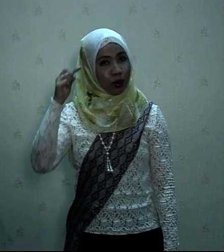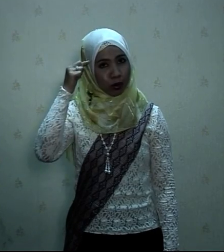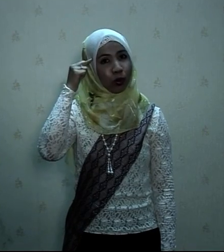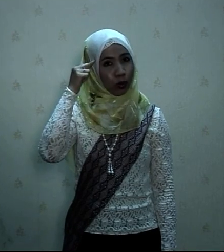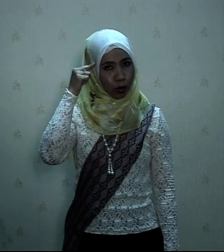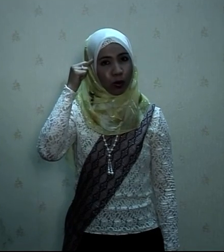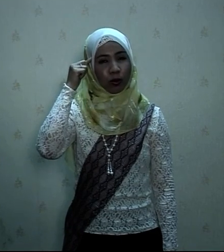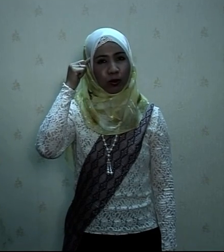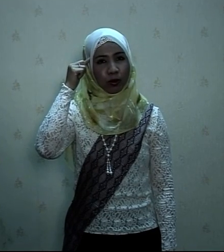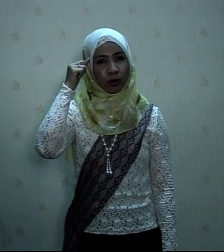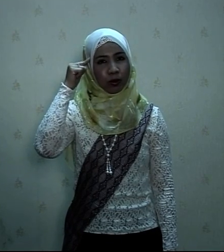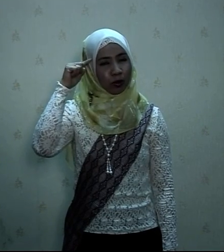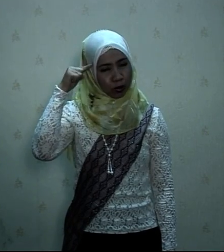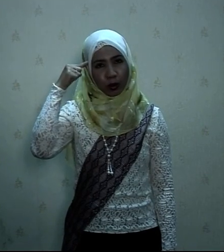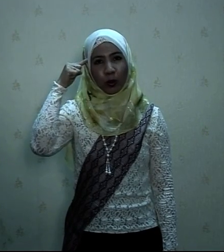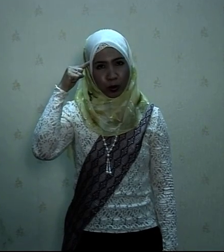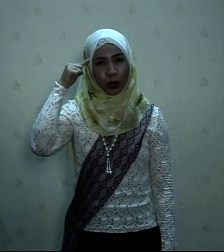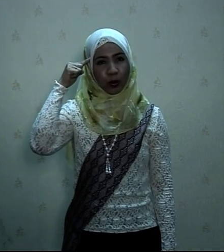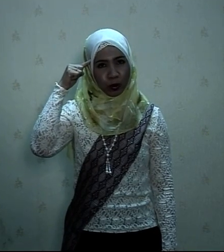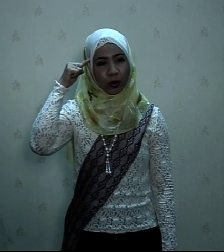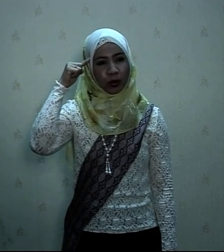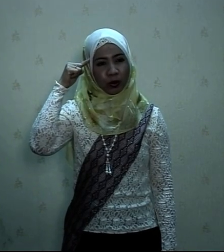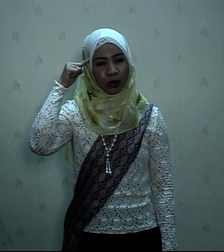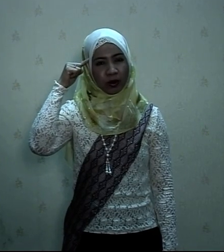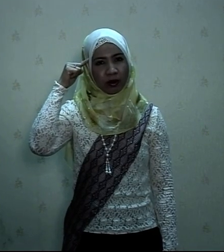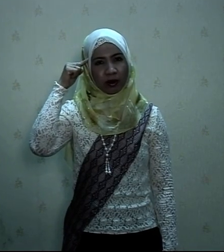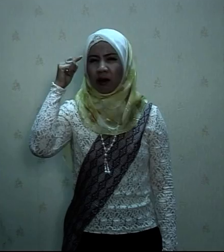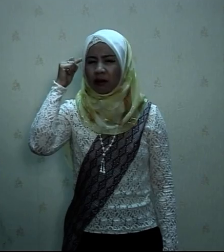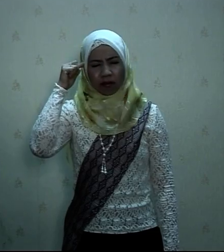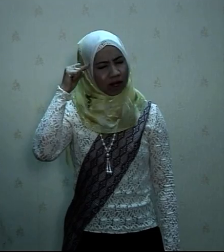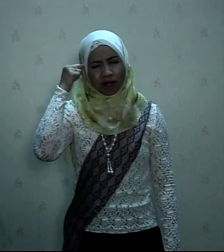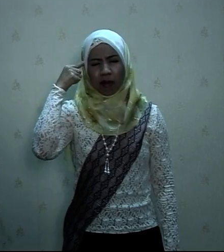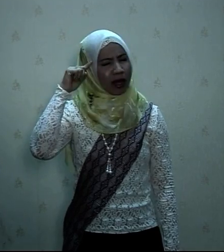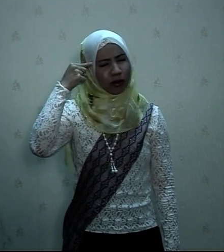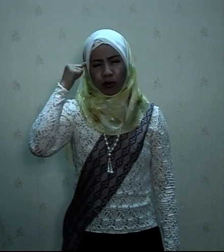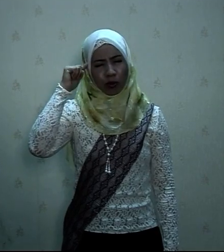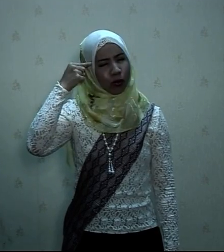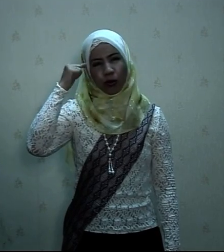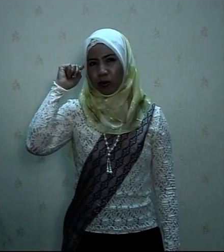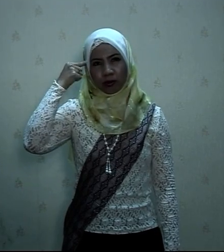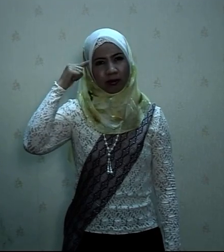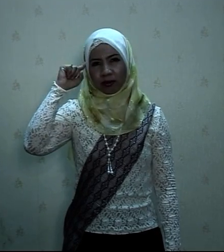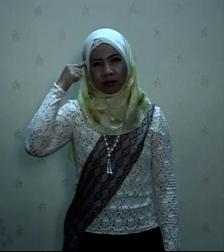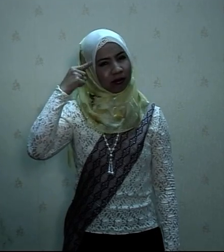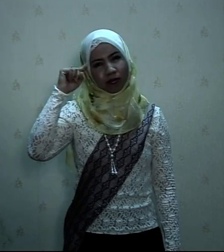จรู้รู้ไม่รู้